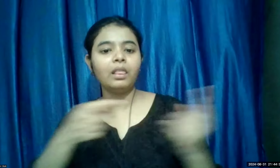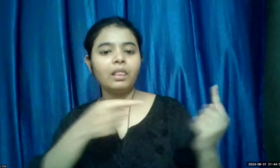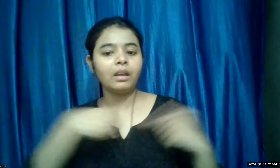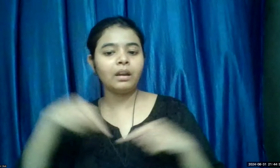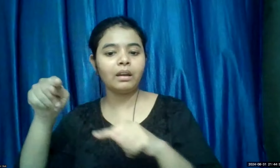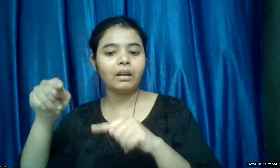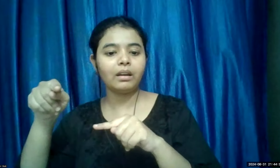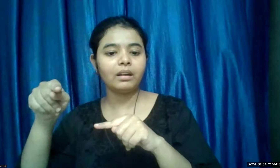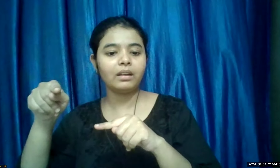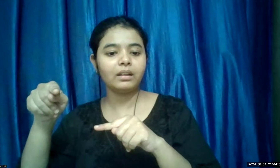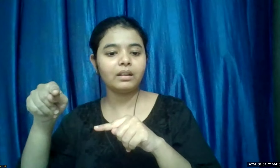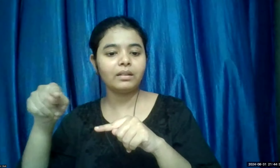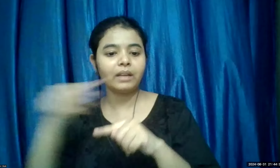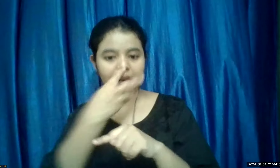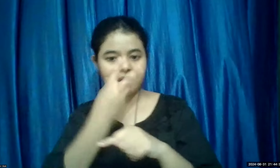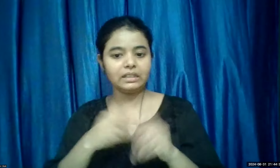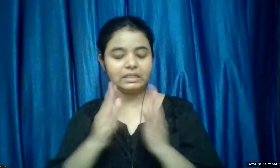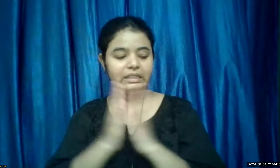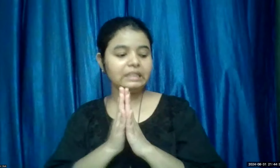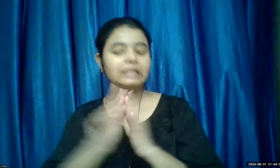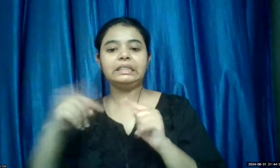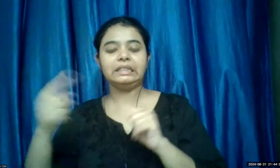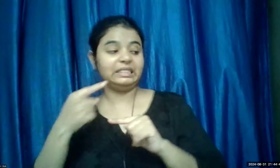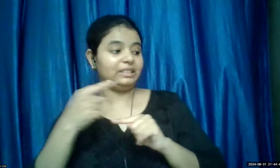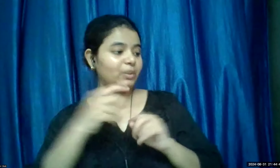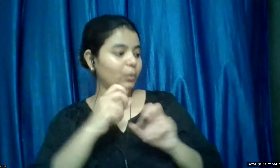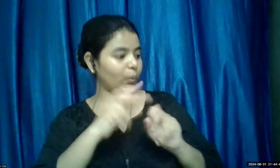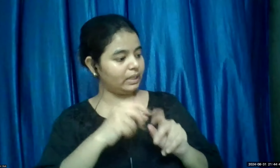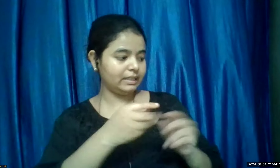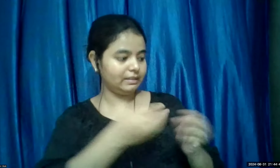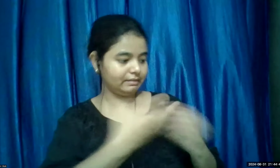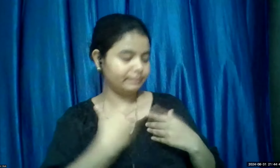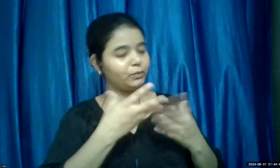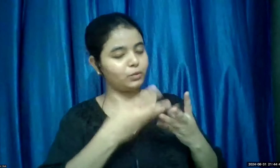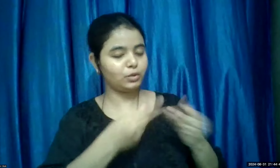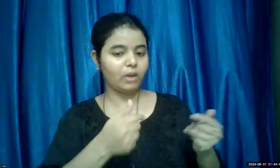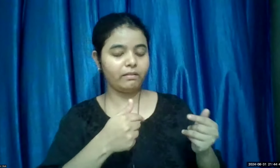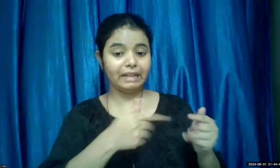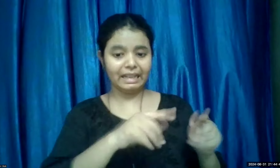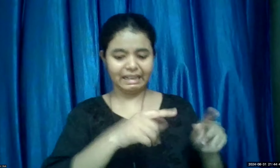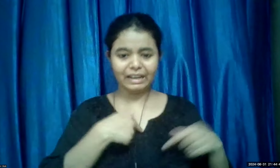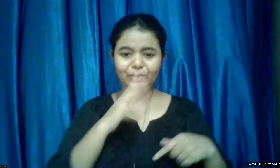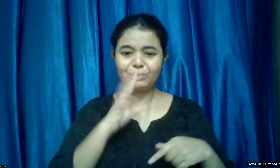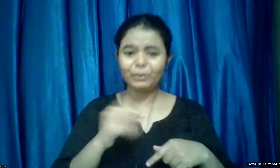नरसिंह देव भगवान उनको कहते हैं, ठीक है मैं उनका सारा दुख हर लेता हूं।